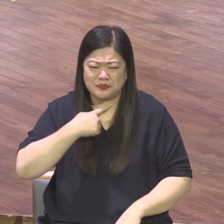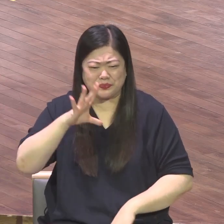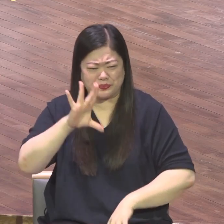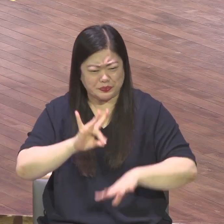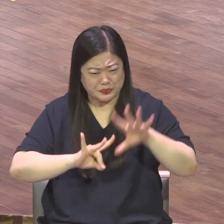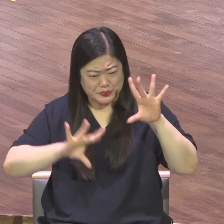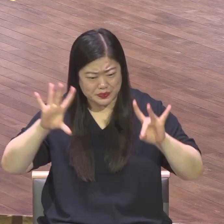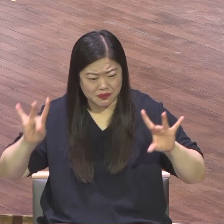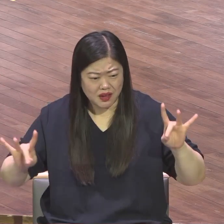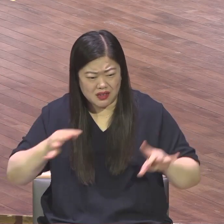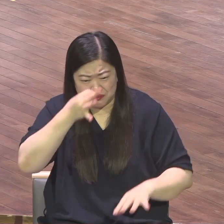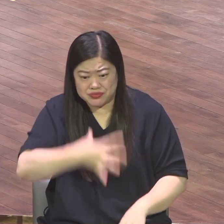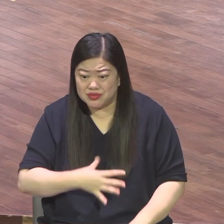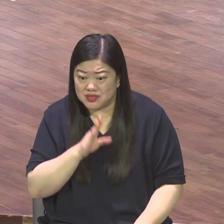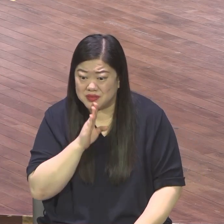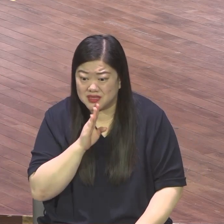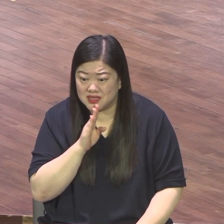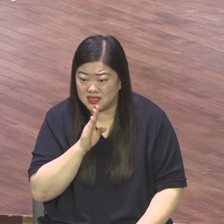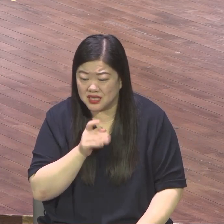보통 고통이 아니죠.